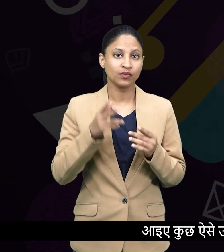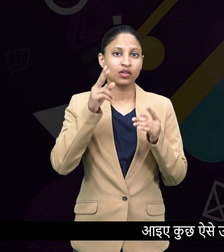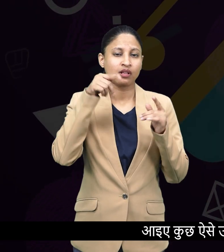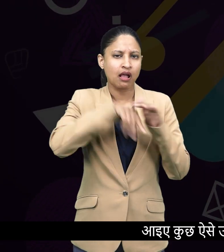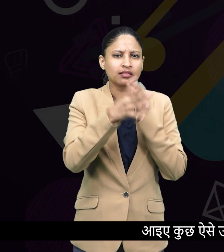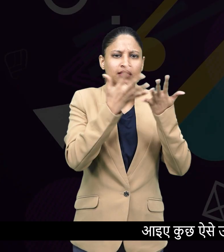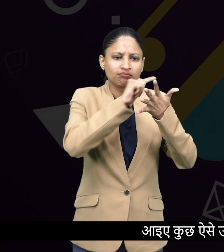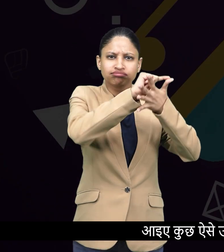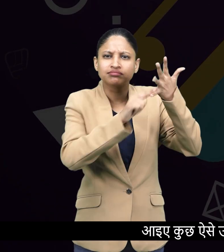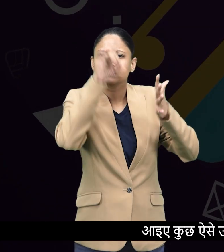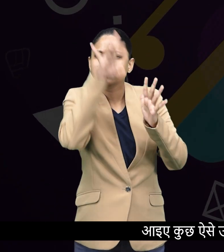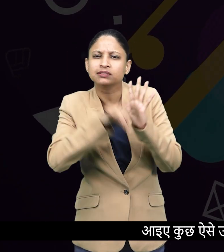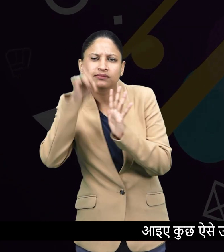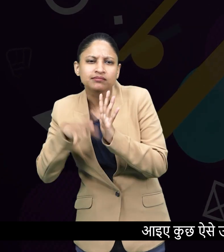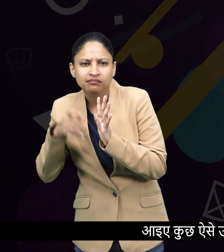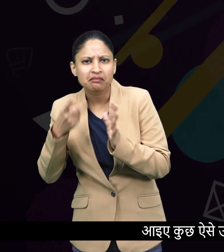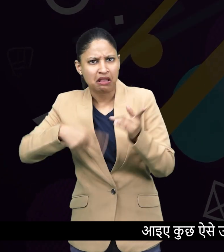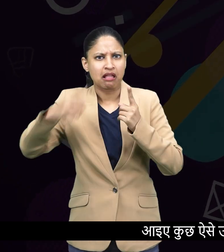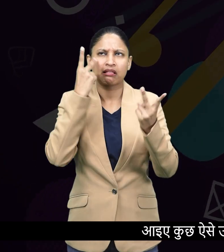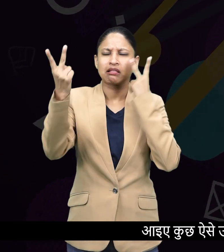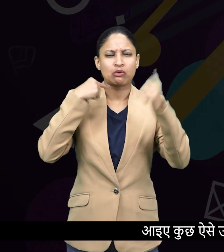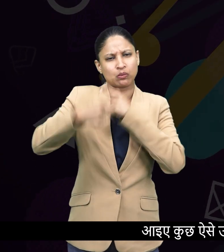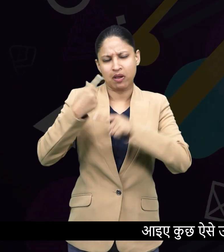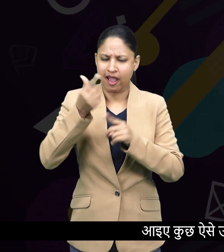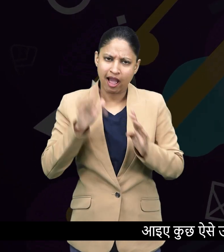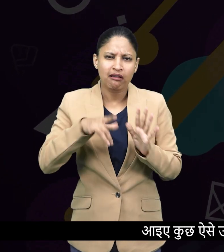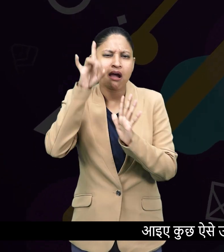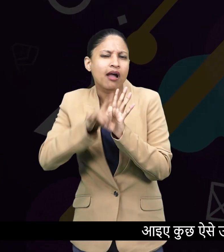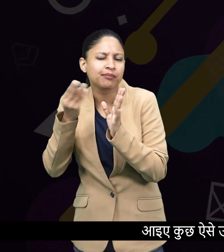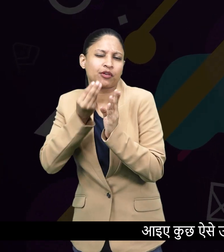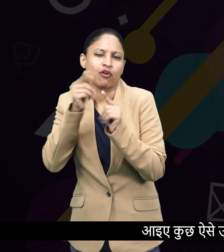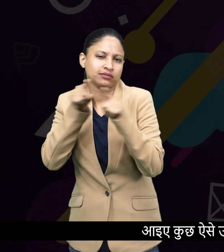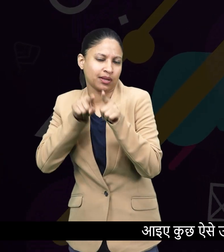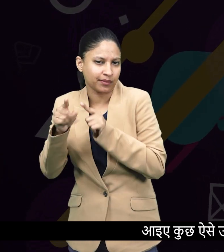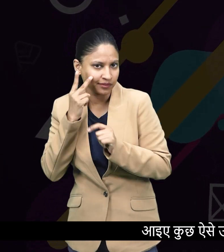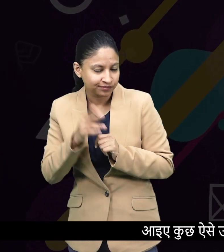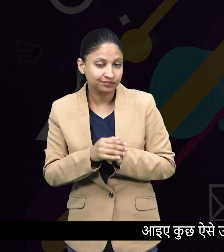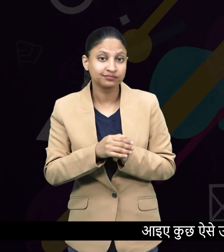आइए कुछ ऐसे उदाहरण देखें जो हम हर रोज देखते हैं।